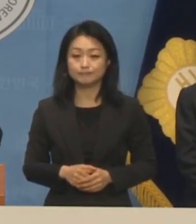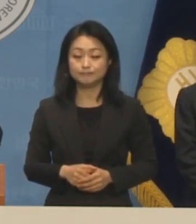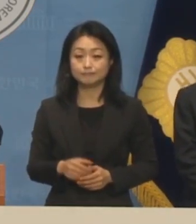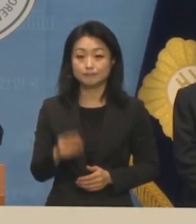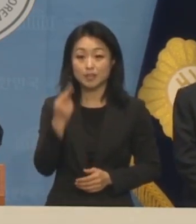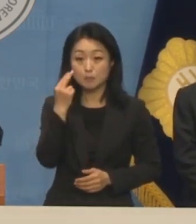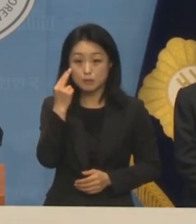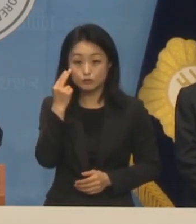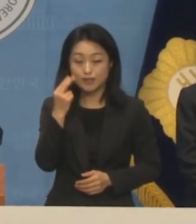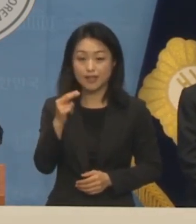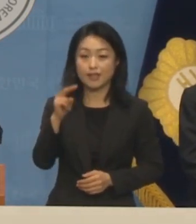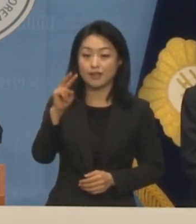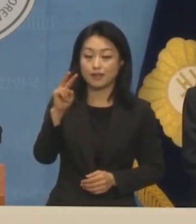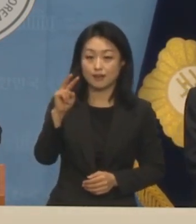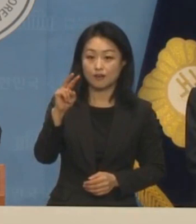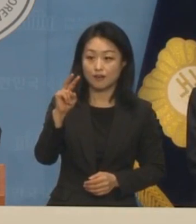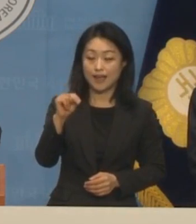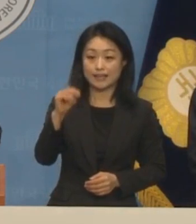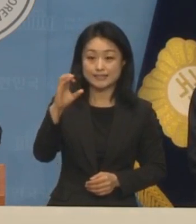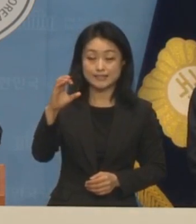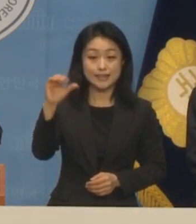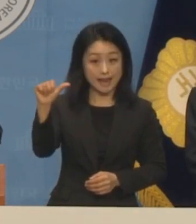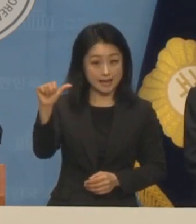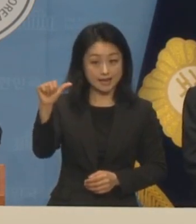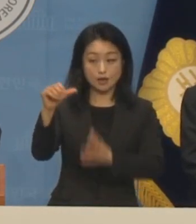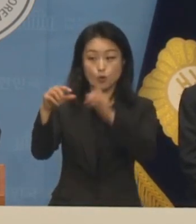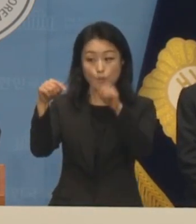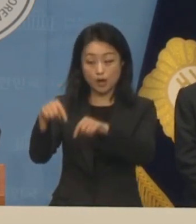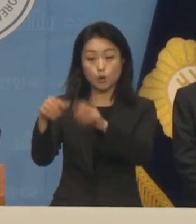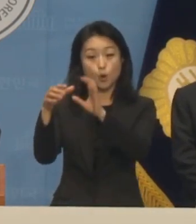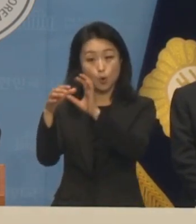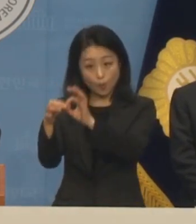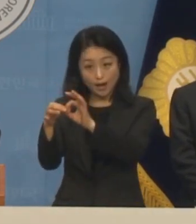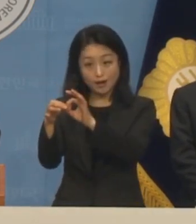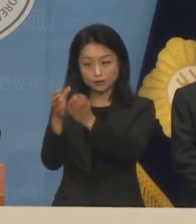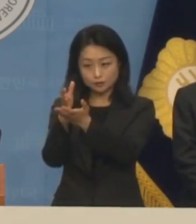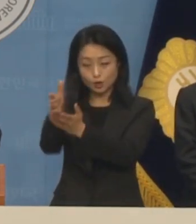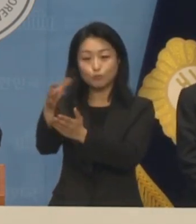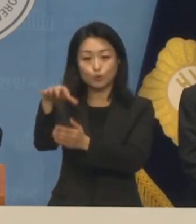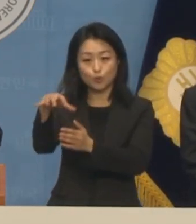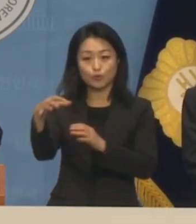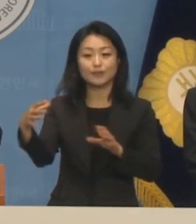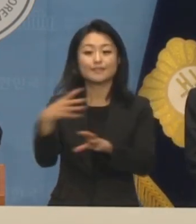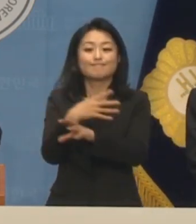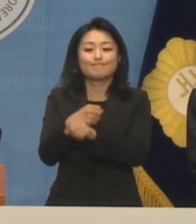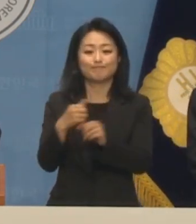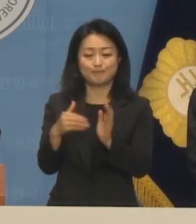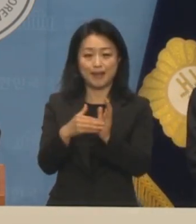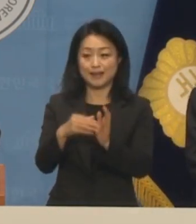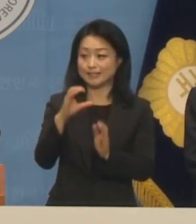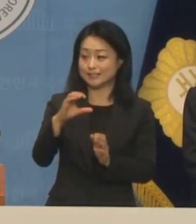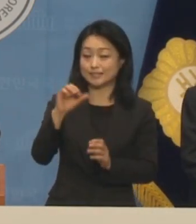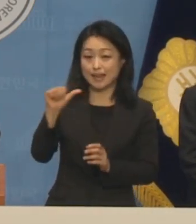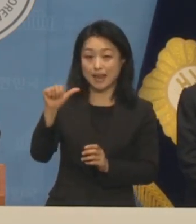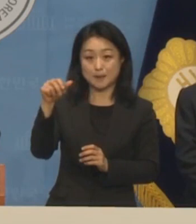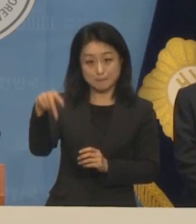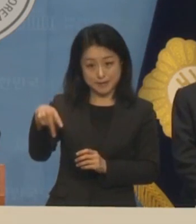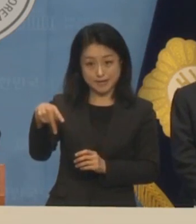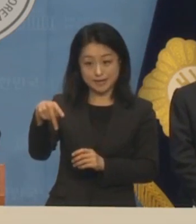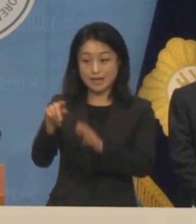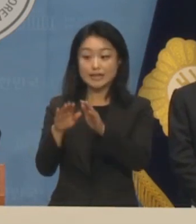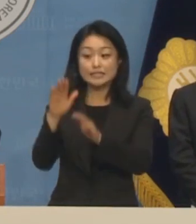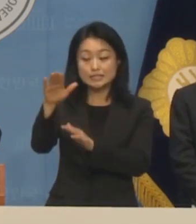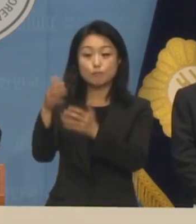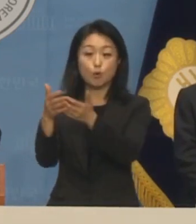싱크탱크로서는 NCAFP 외교와 관련된 일을 주로 다루는 부분이고요. CAP 다소